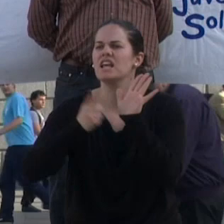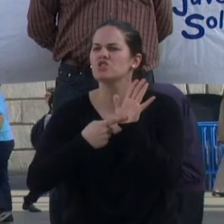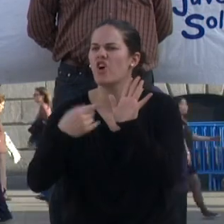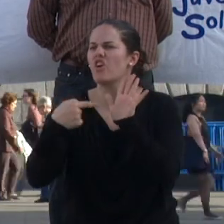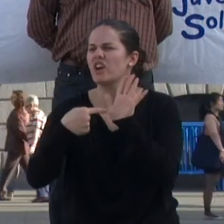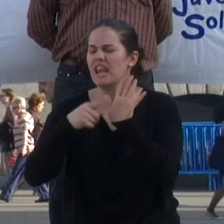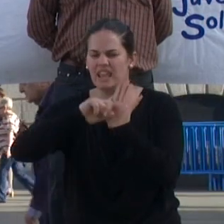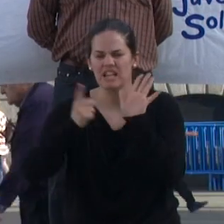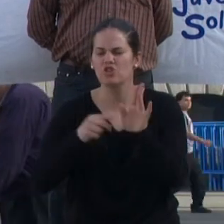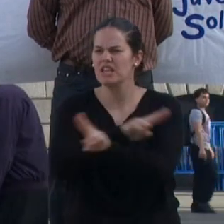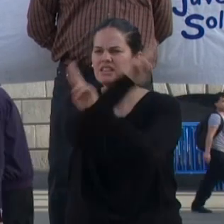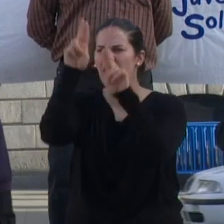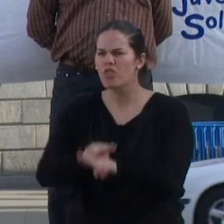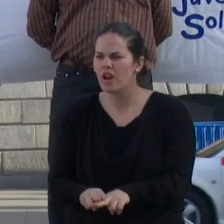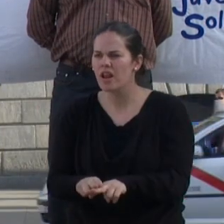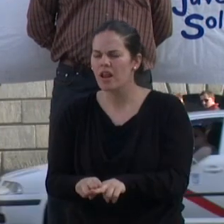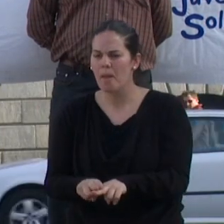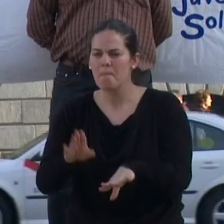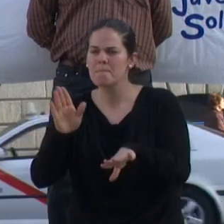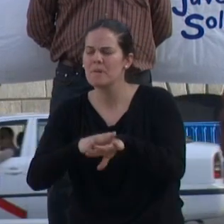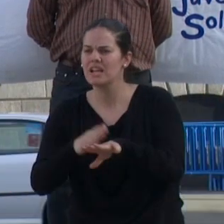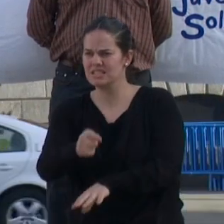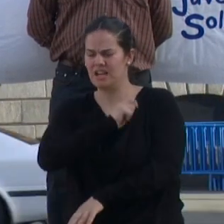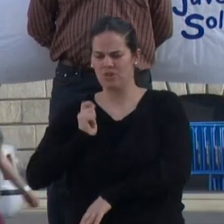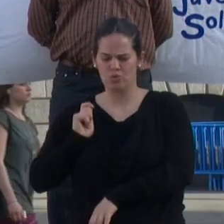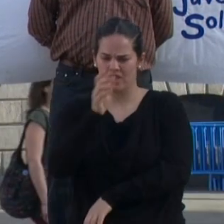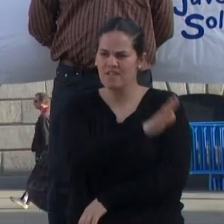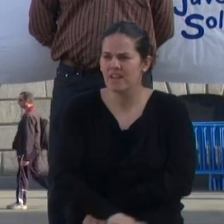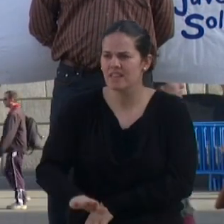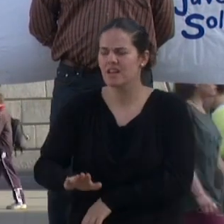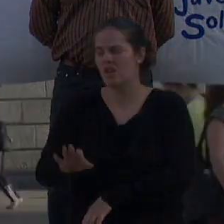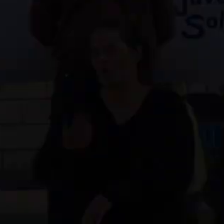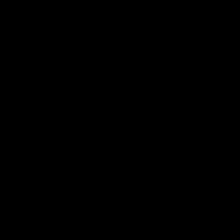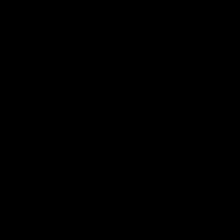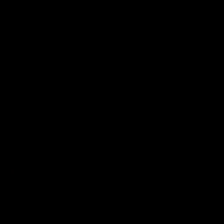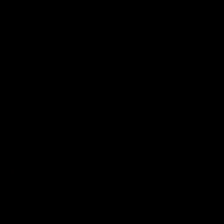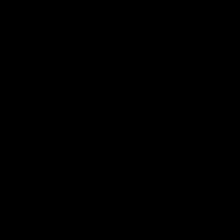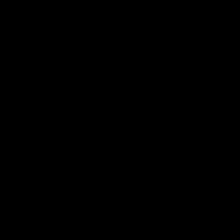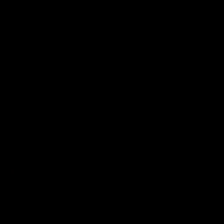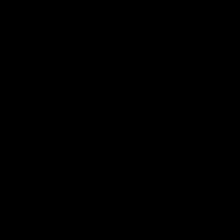legislación internacional para la abolición de la esclavitud en el mundo.